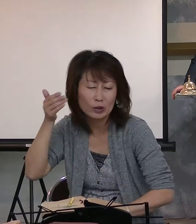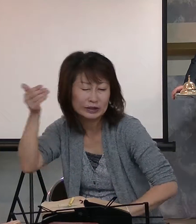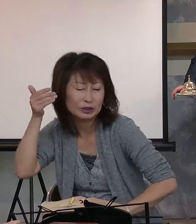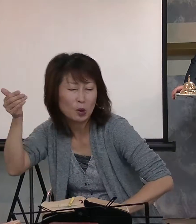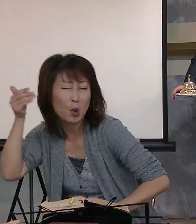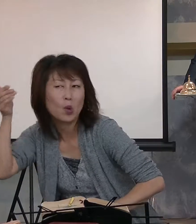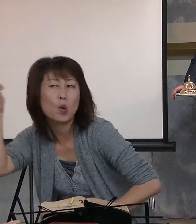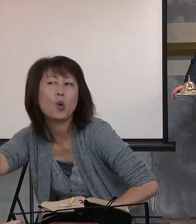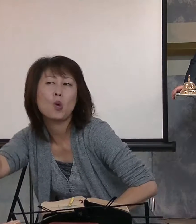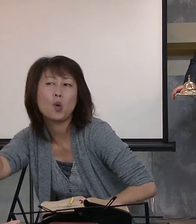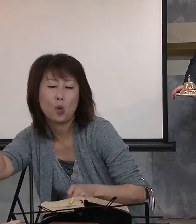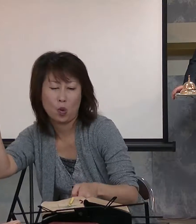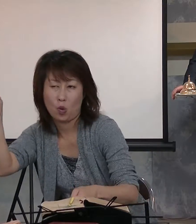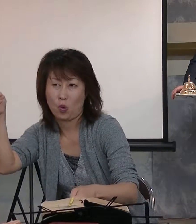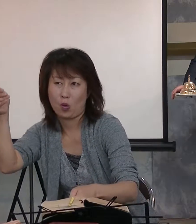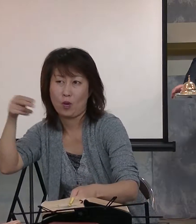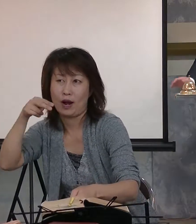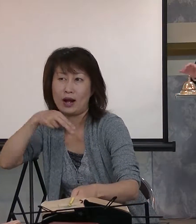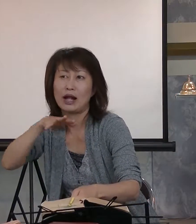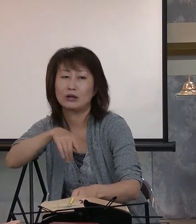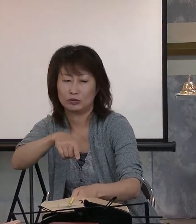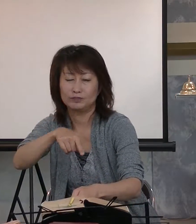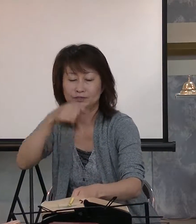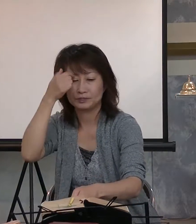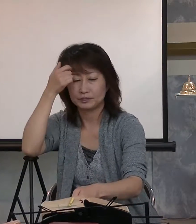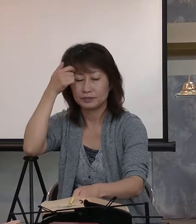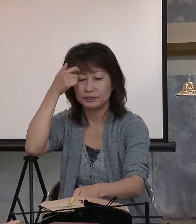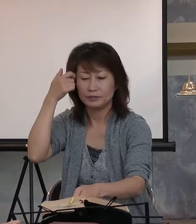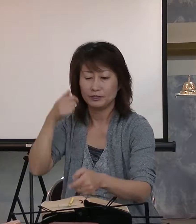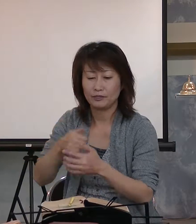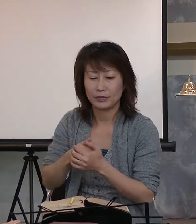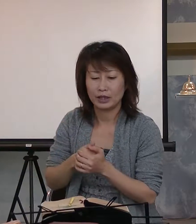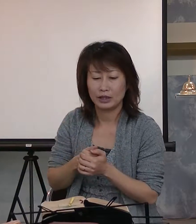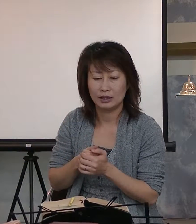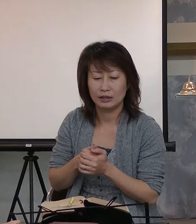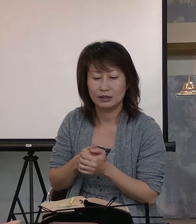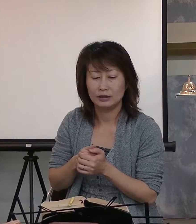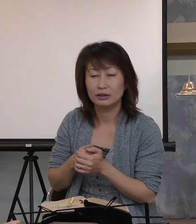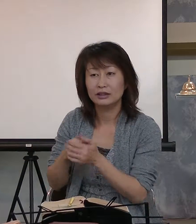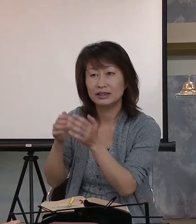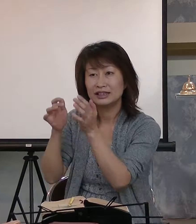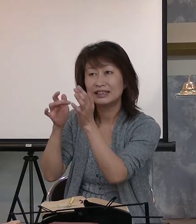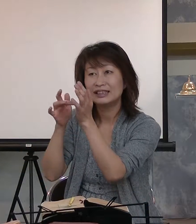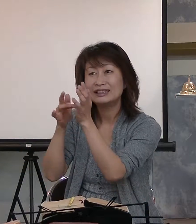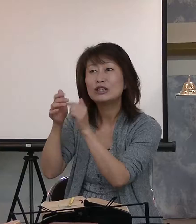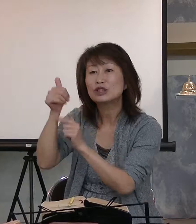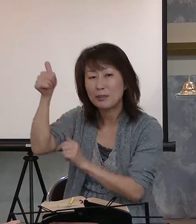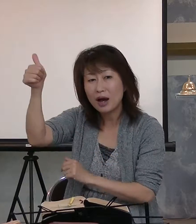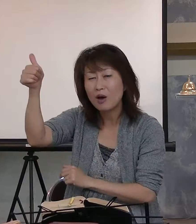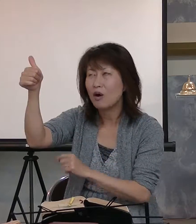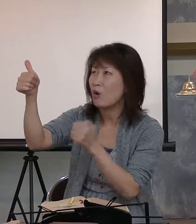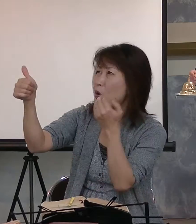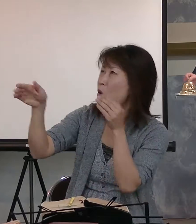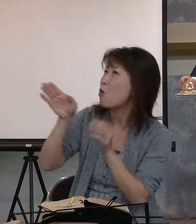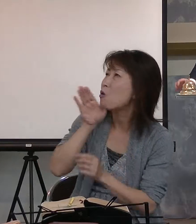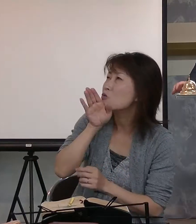を私たちは読んでまいりました。イエス・キリストは本当のメシアである